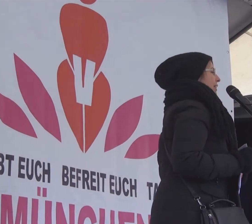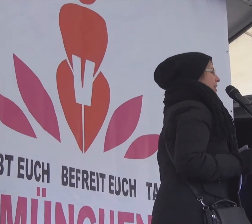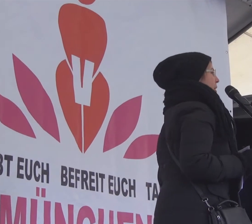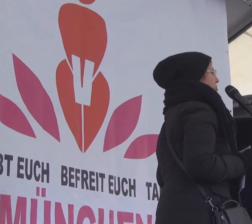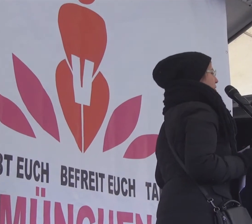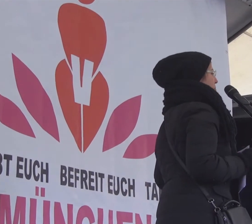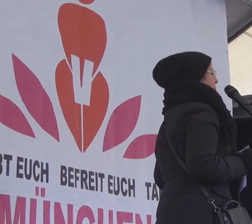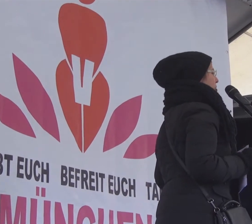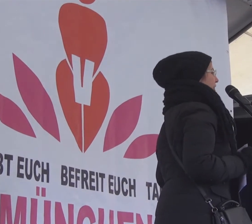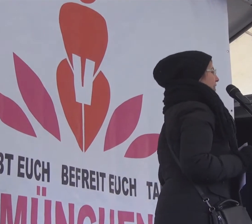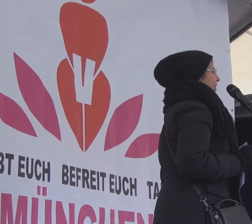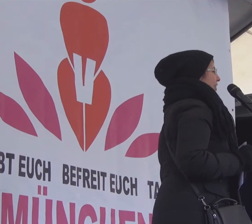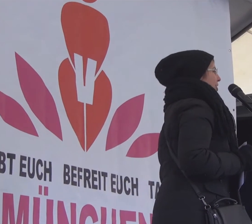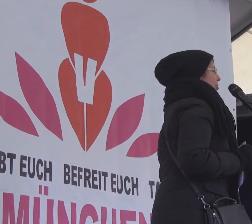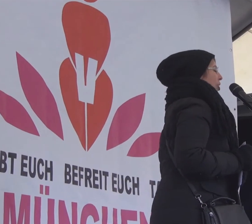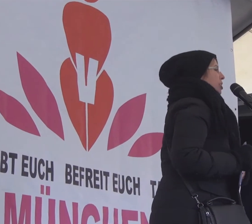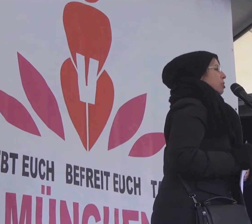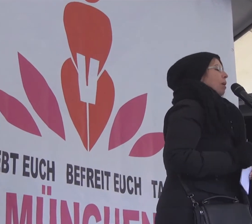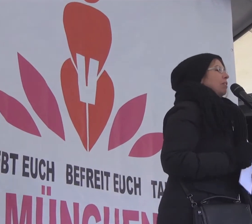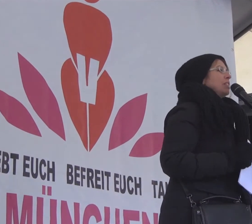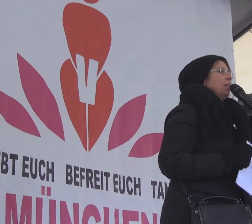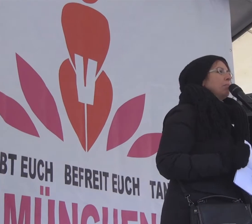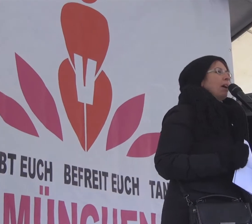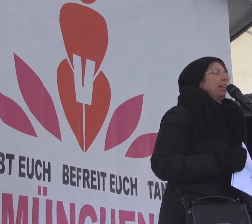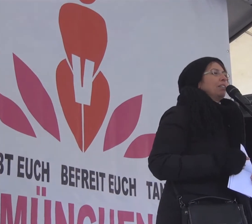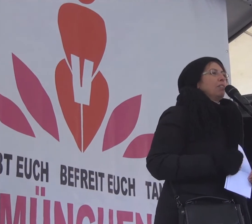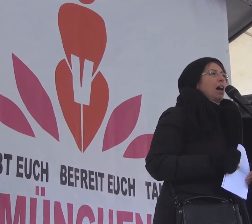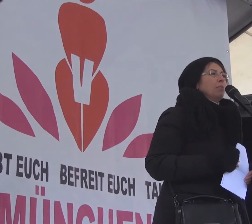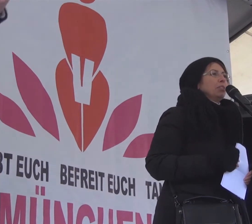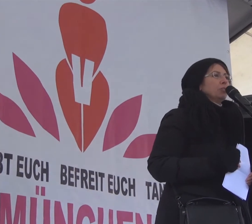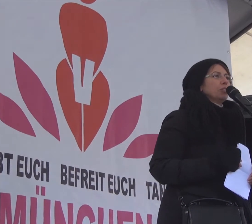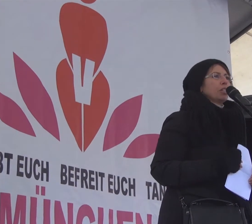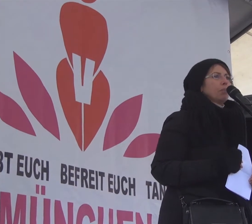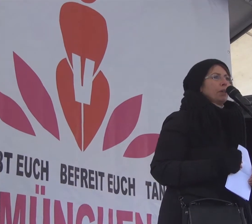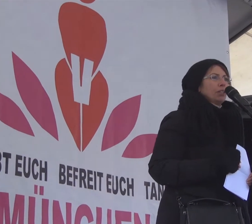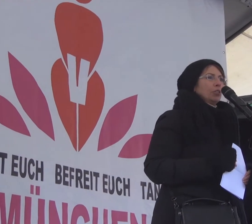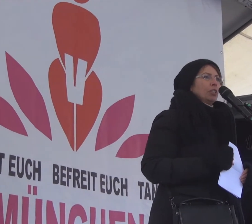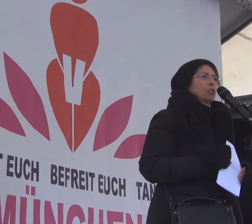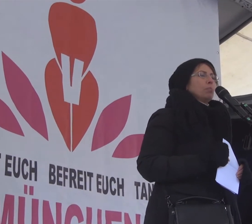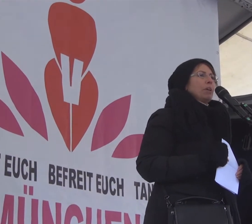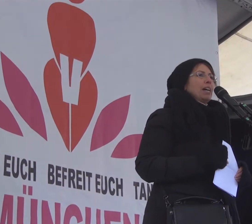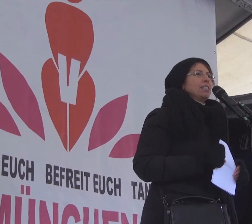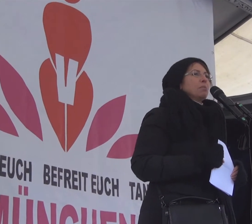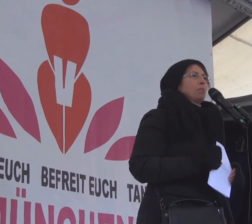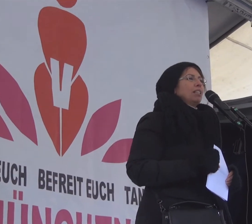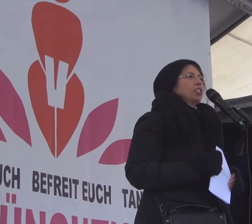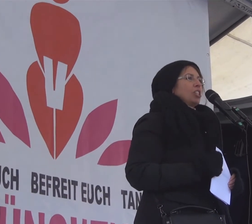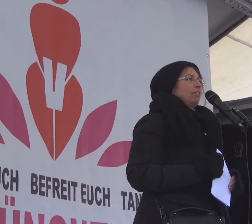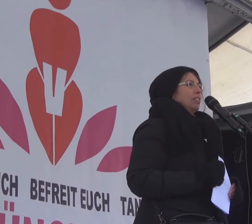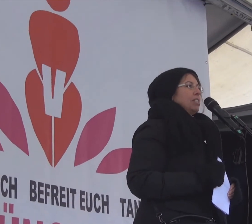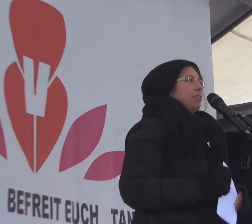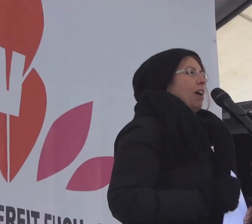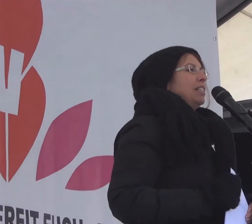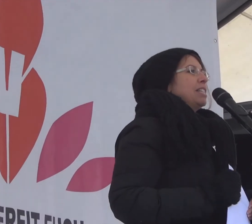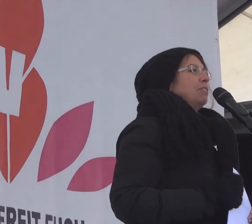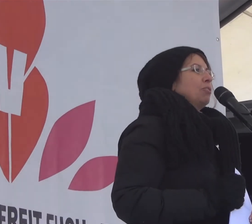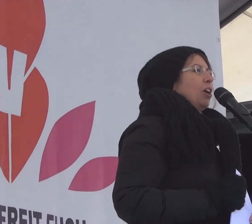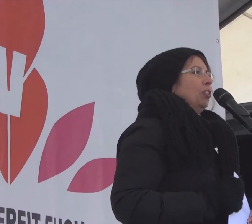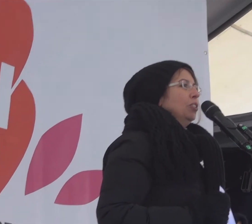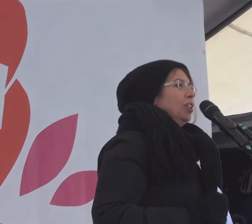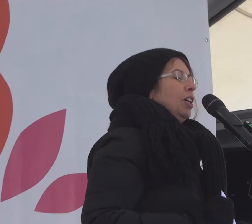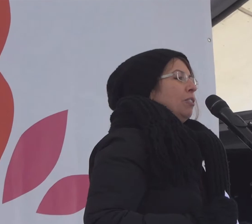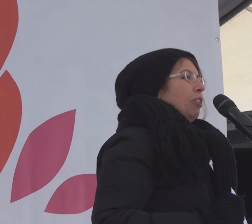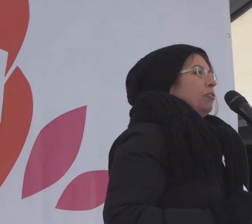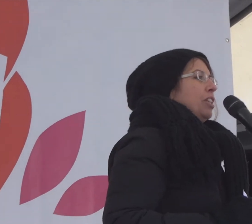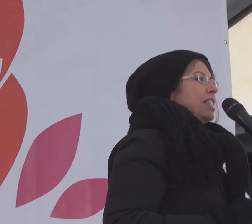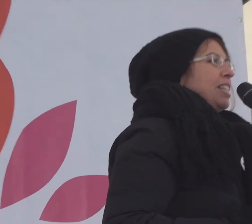der Landeshauptstadt München. Kurz zum Ausländerbeirat, wir haben in unserer Periode zum ersten Mal geschafft, dass 20